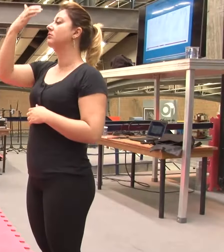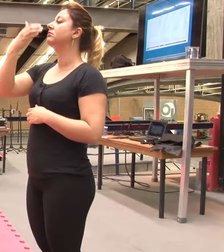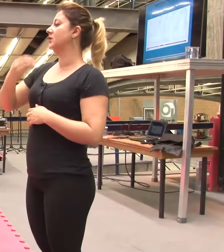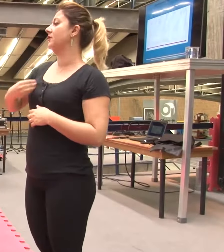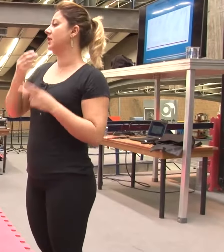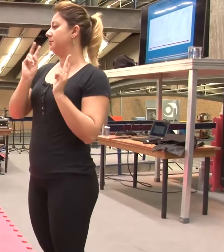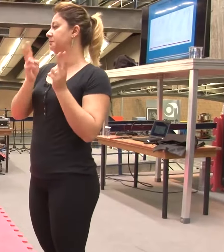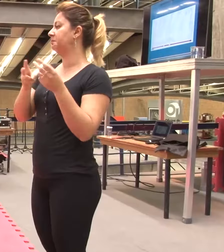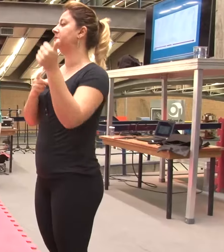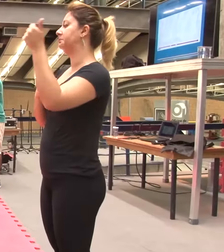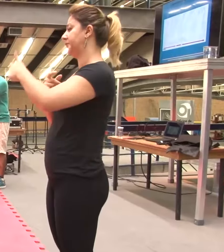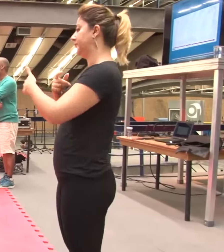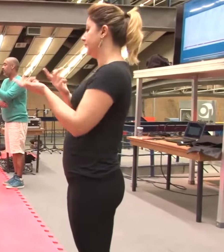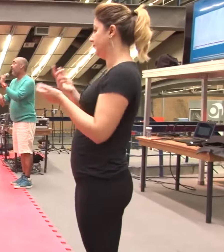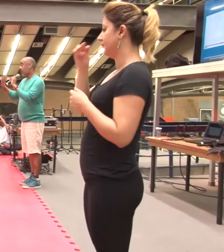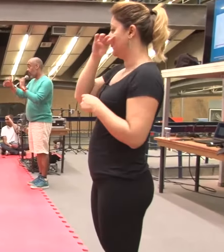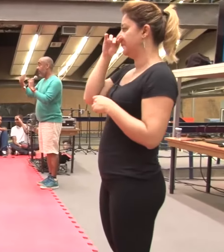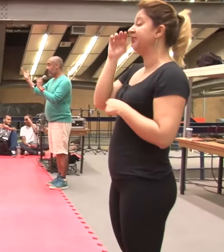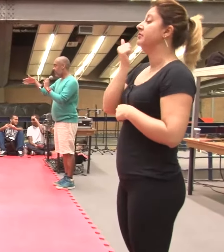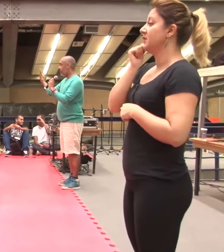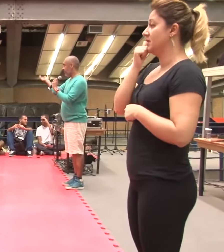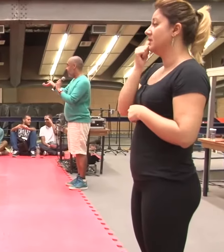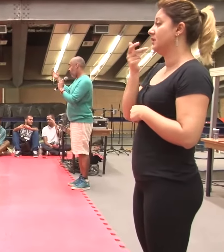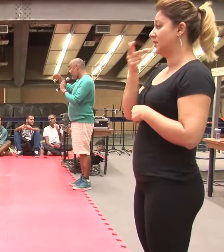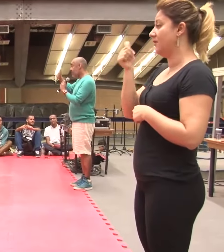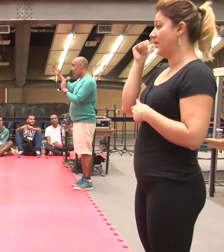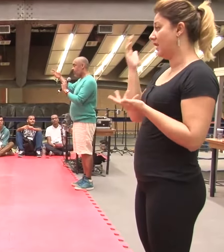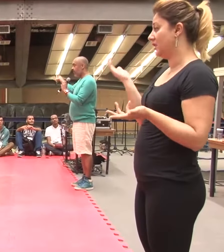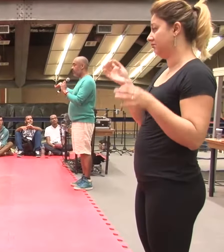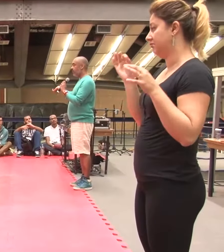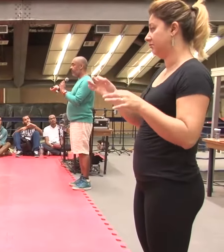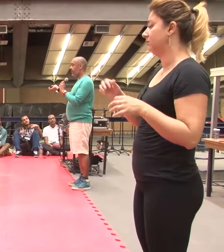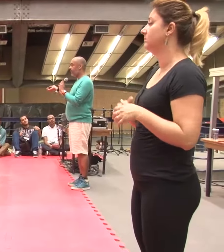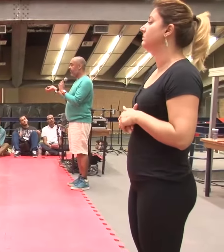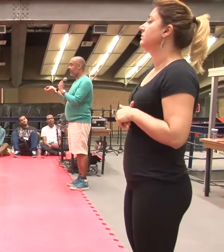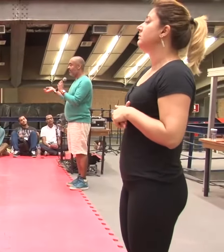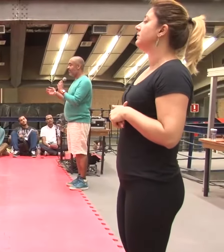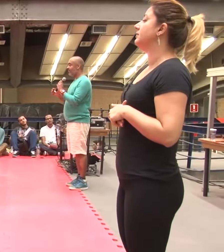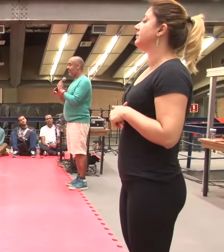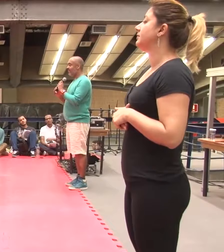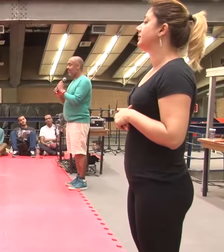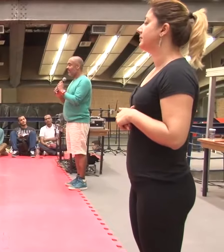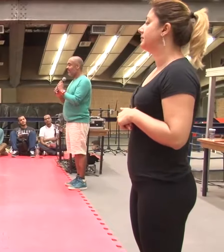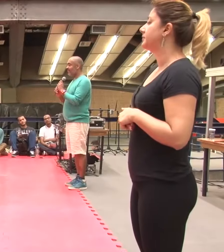minha essência? Que algumas teorias científicas, não é isso que algumas teorias científicas dizem?